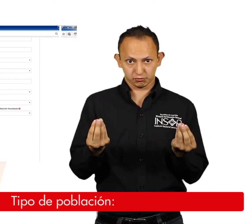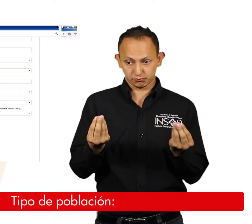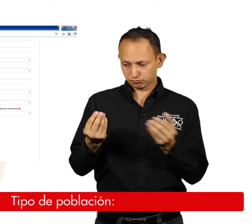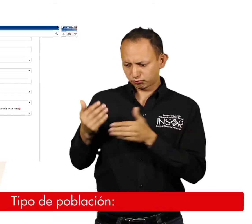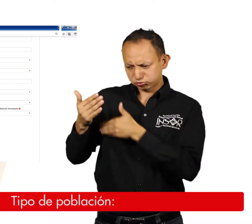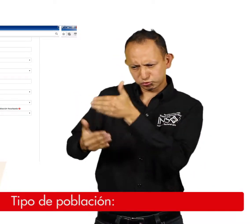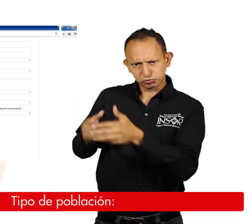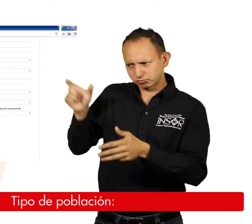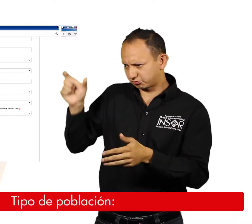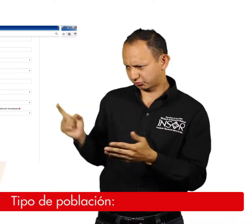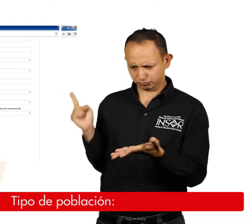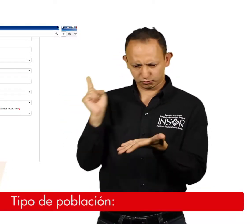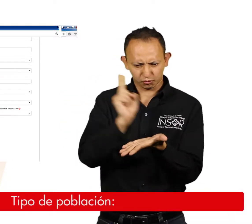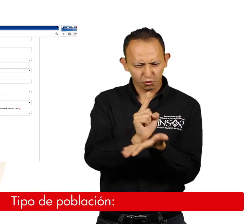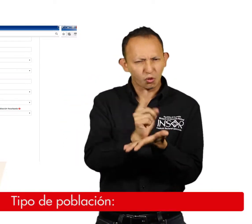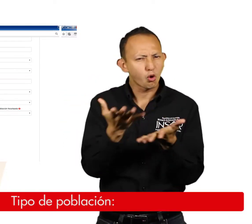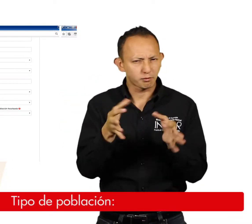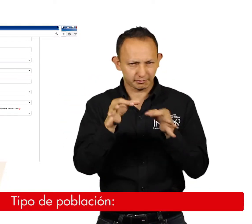Tipo de población: